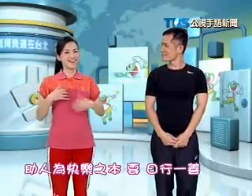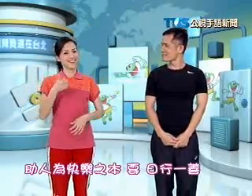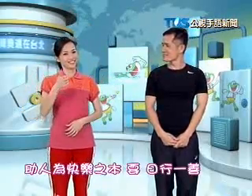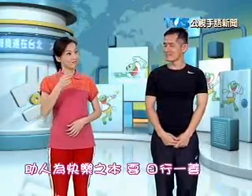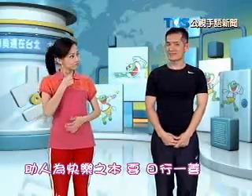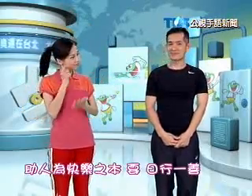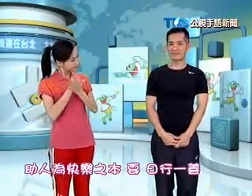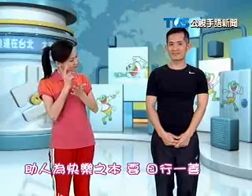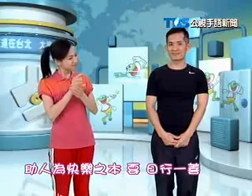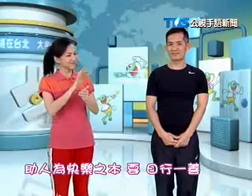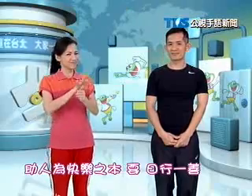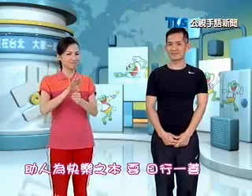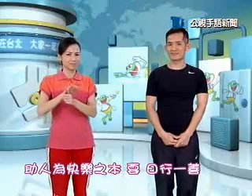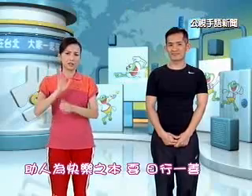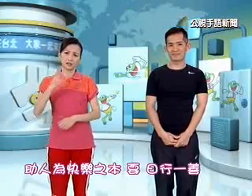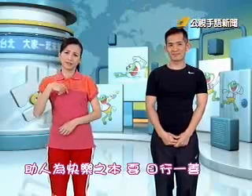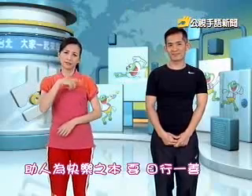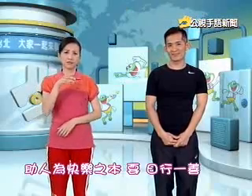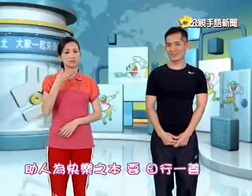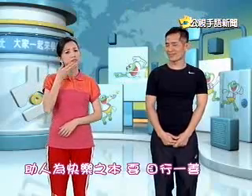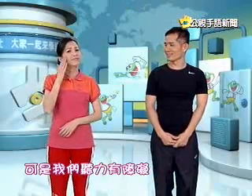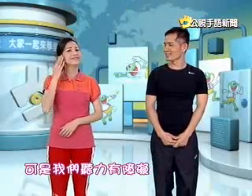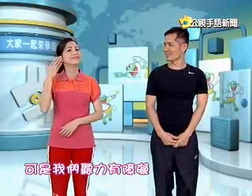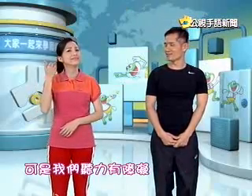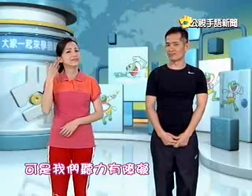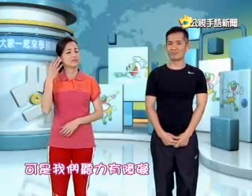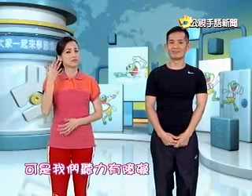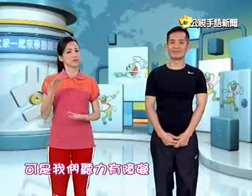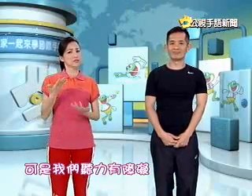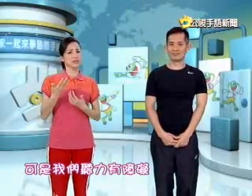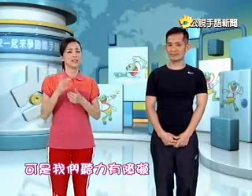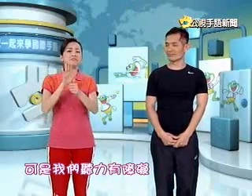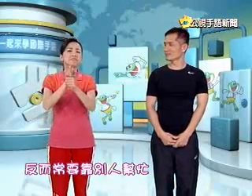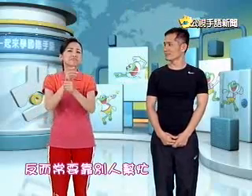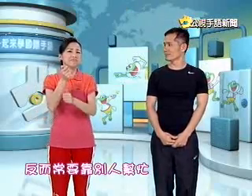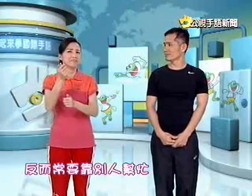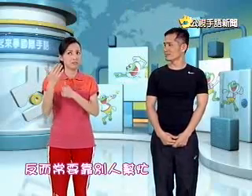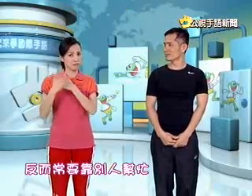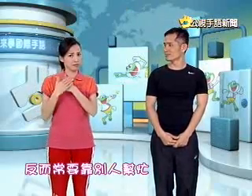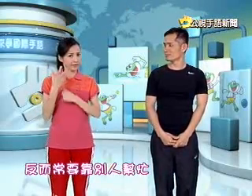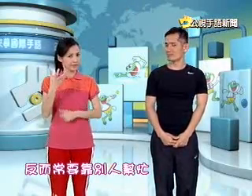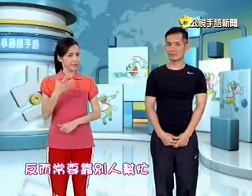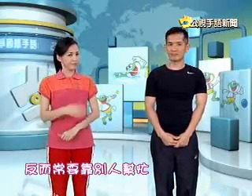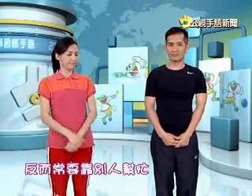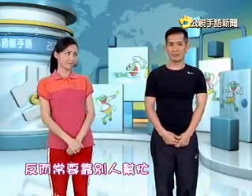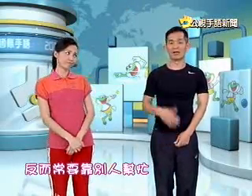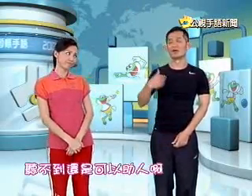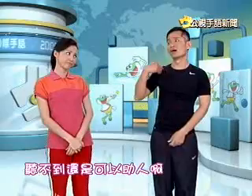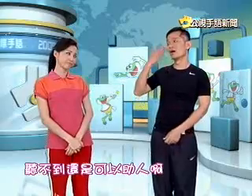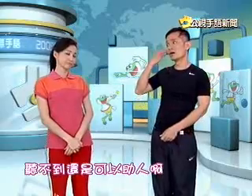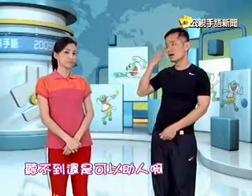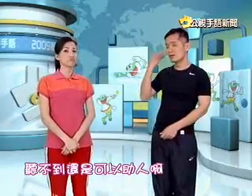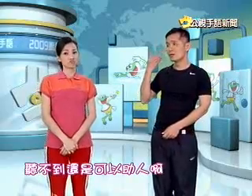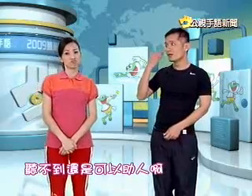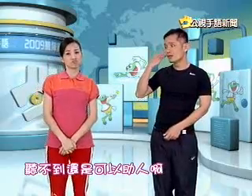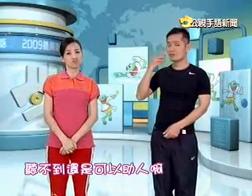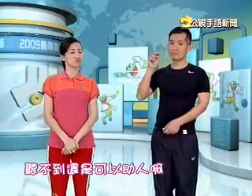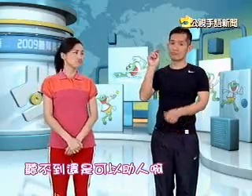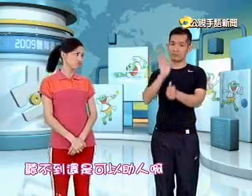为快乐之本，要日行一善。可是我们听力有障碍，反而常要靠别人帮忙哦。 听不到还是可以